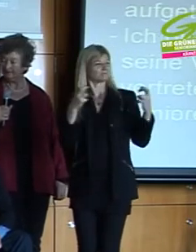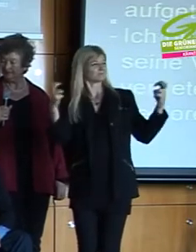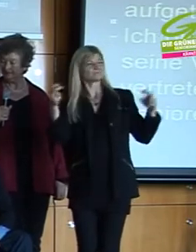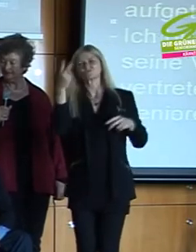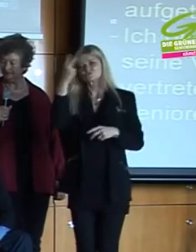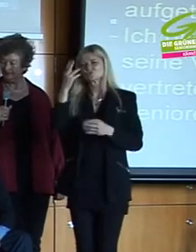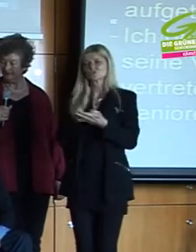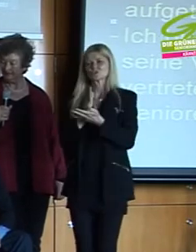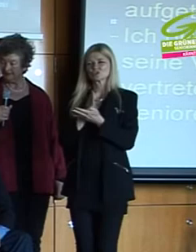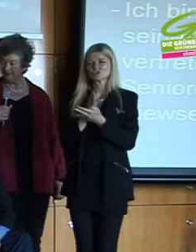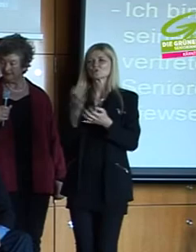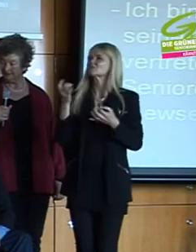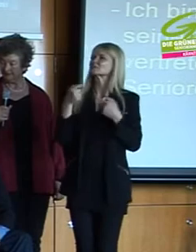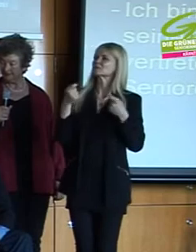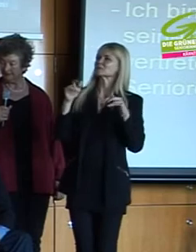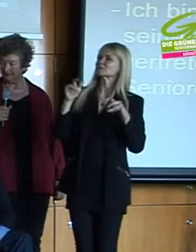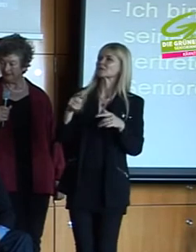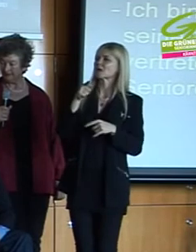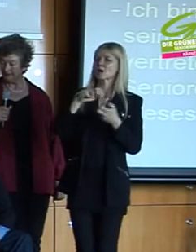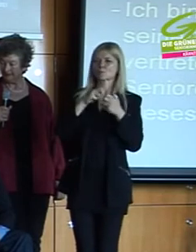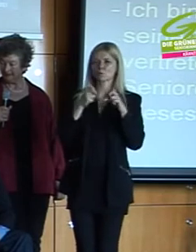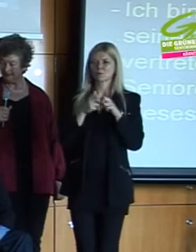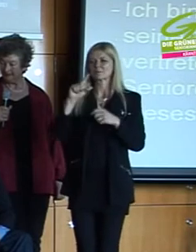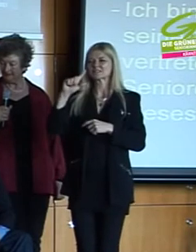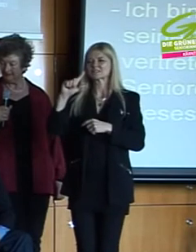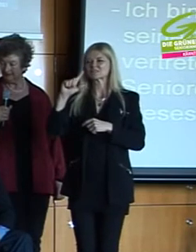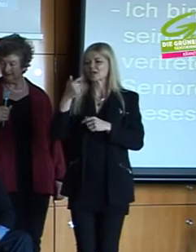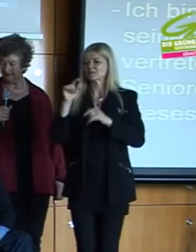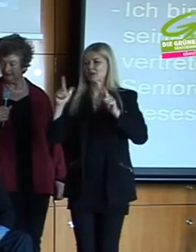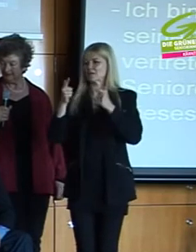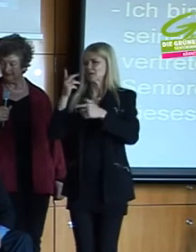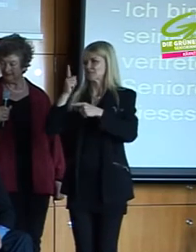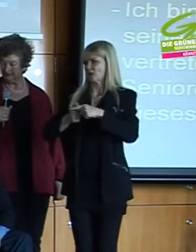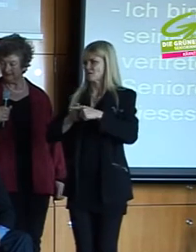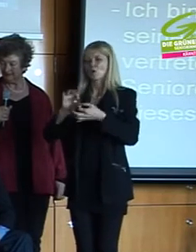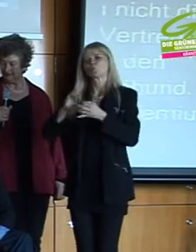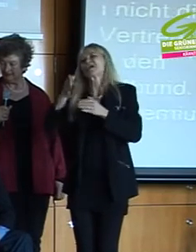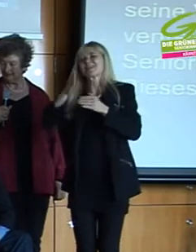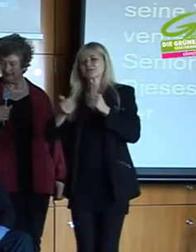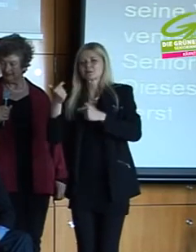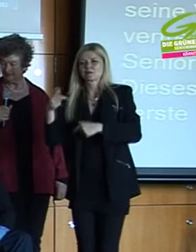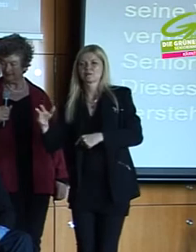welche Probleme es in der zweiten Hälfte des Lebens oder im letzten Drittel des Lebens